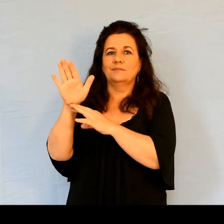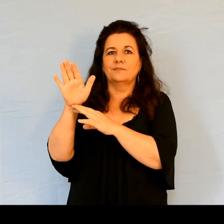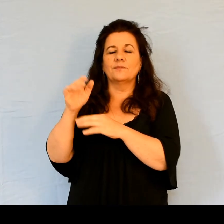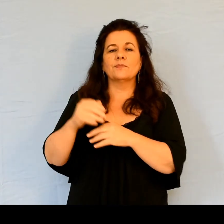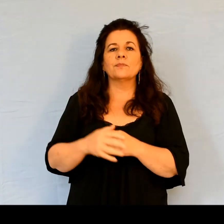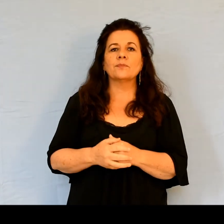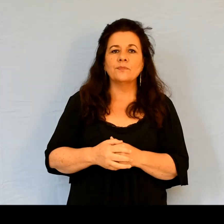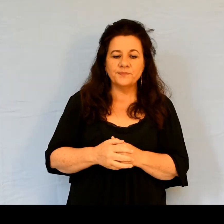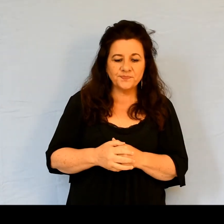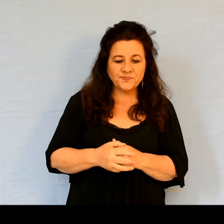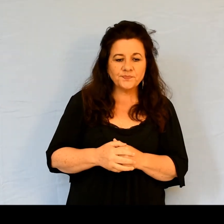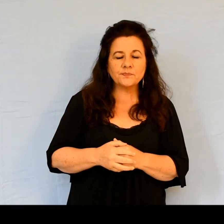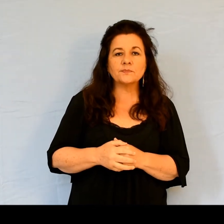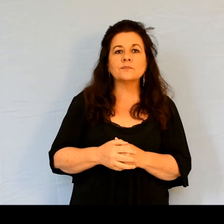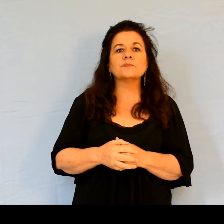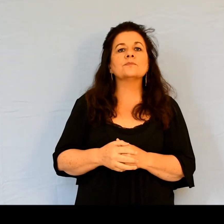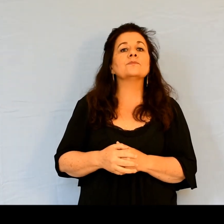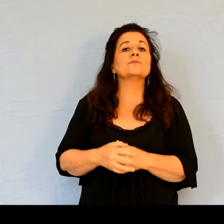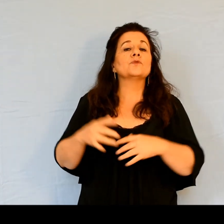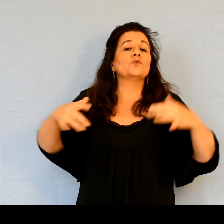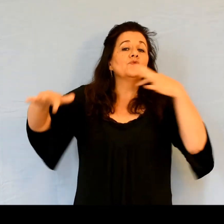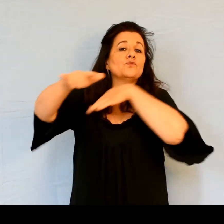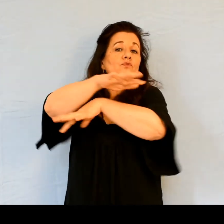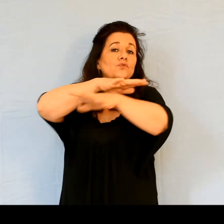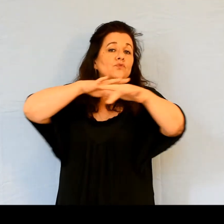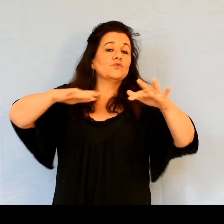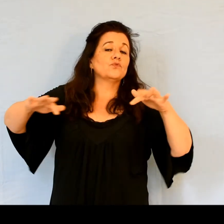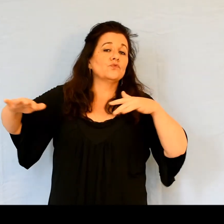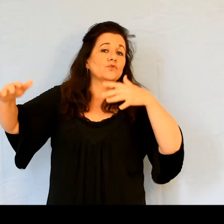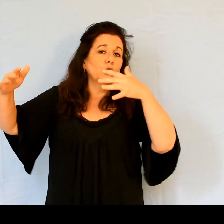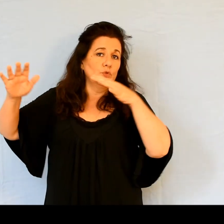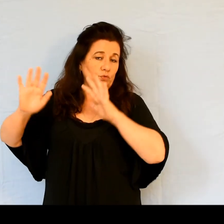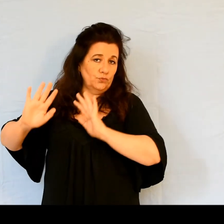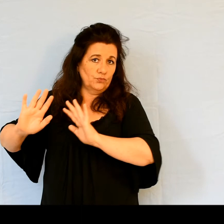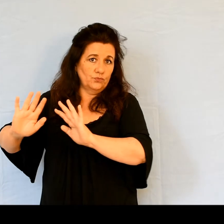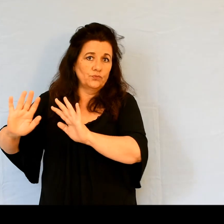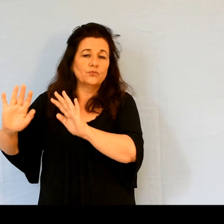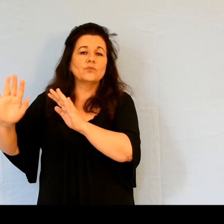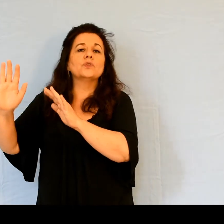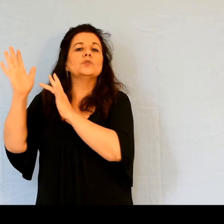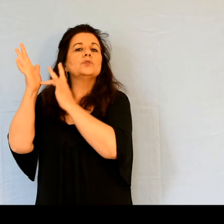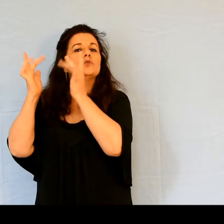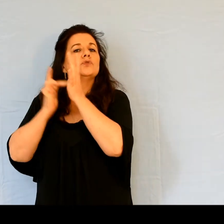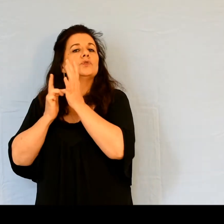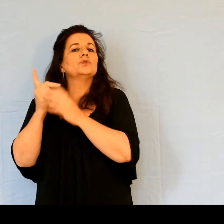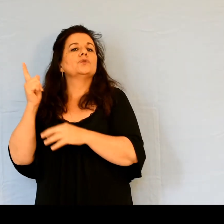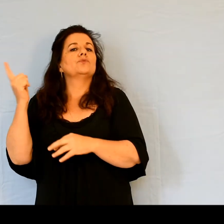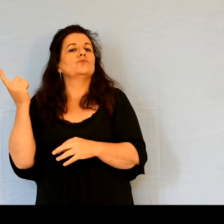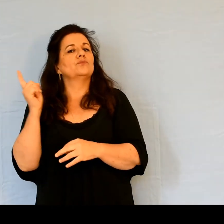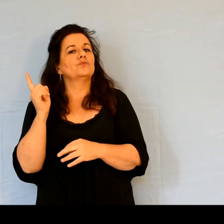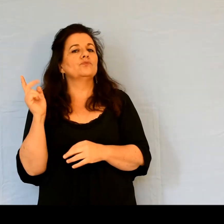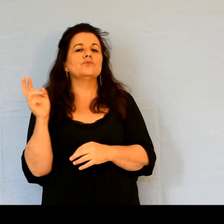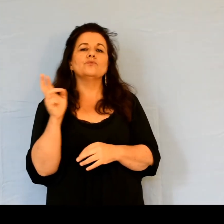Alors, laissant les foules, il vint à la maison. Ses disciples s'approchèrent et lui